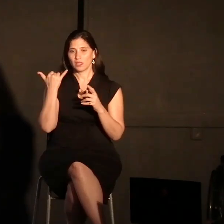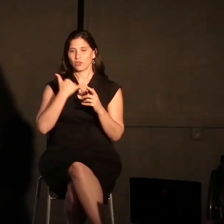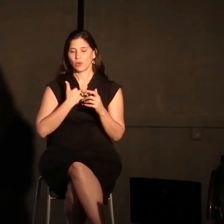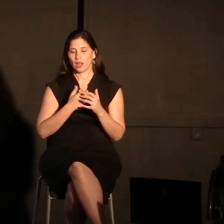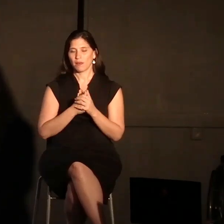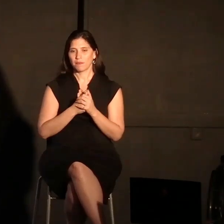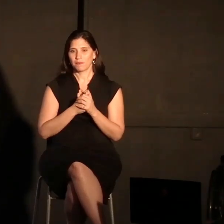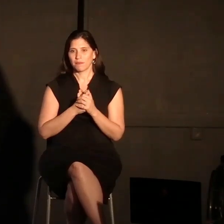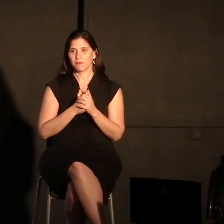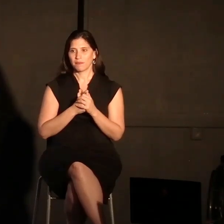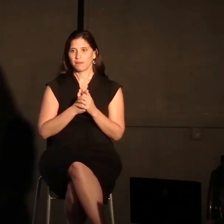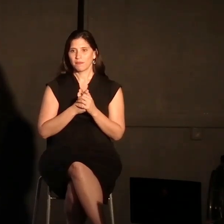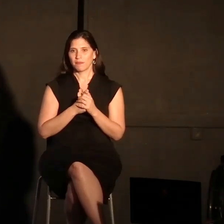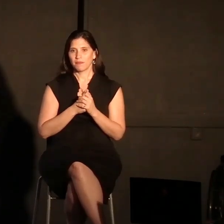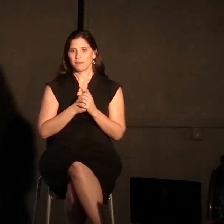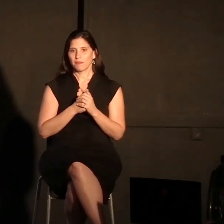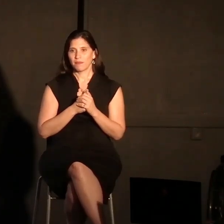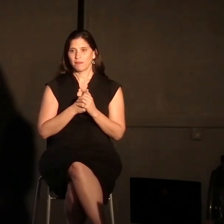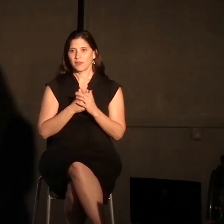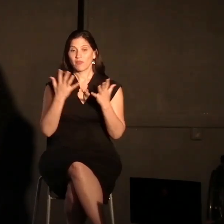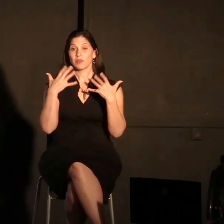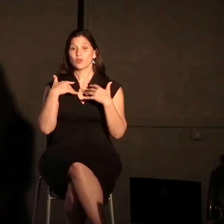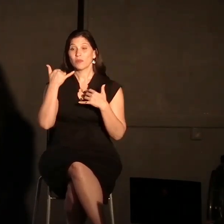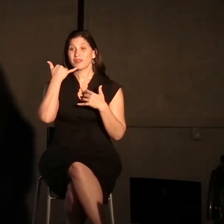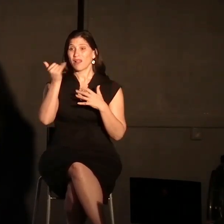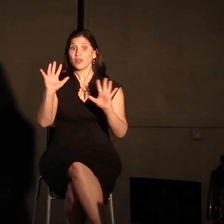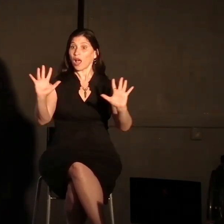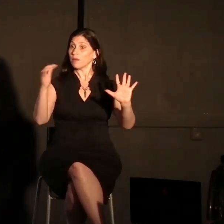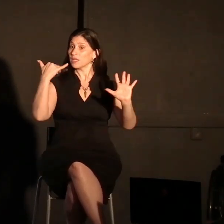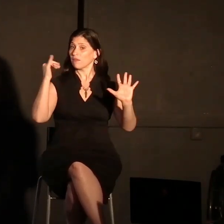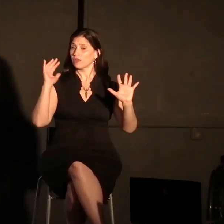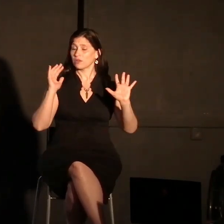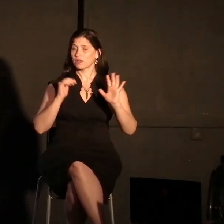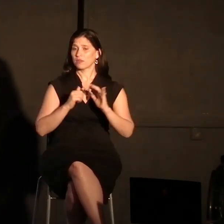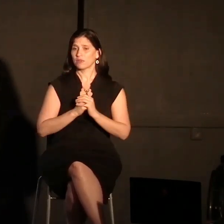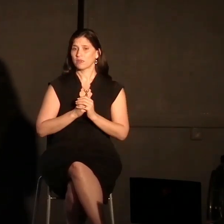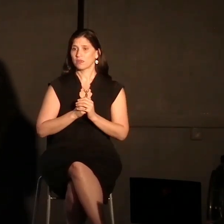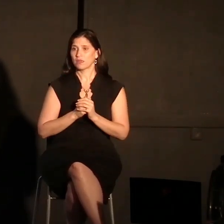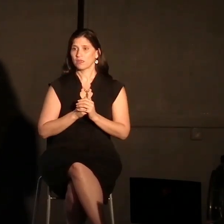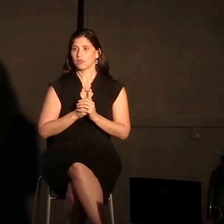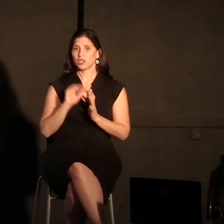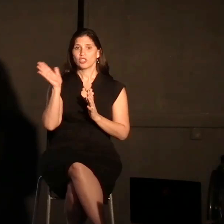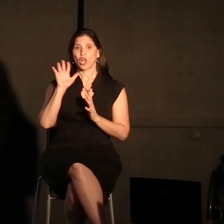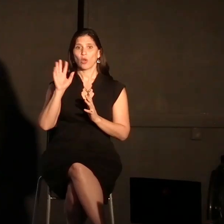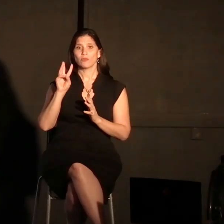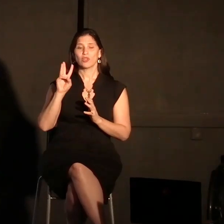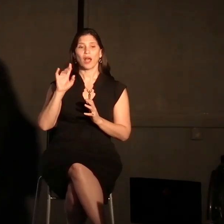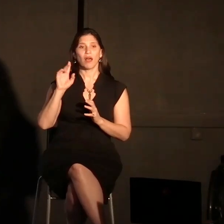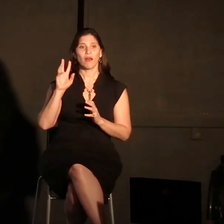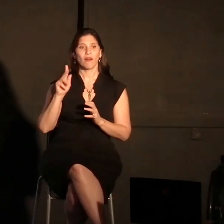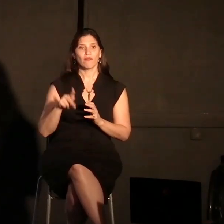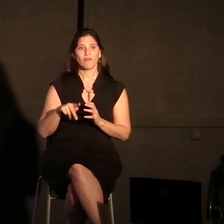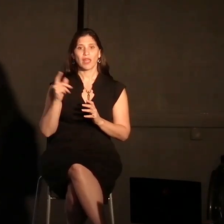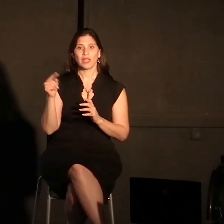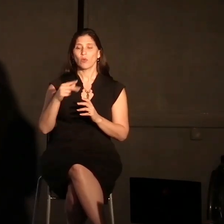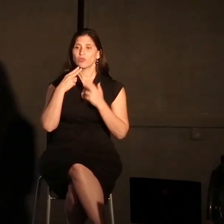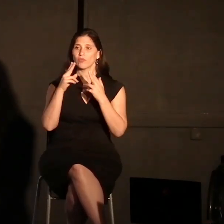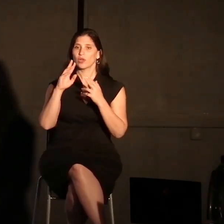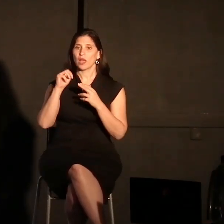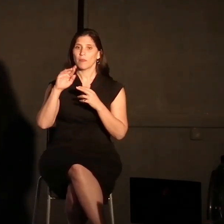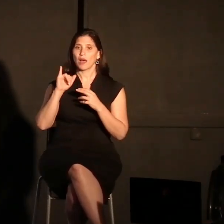התקשרו אליי ובישרו לי בטלפון ככה בטלפון שלום שכף הגיעו התשובות ל